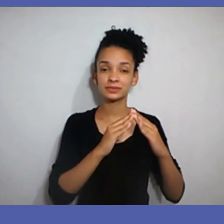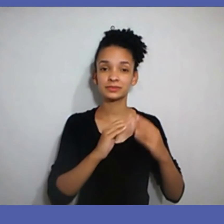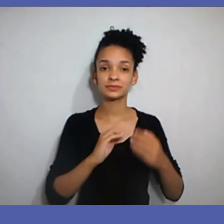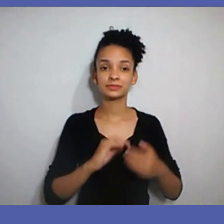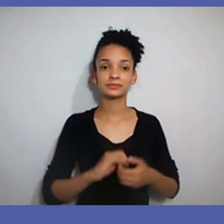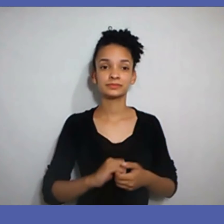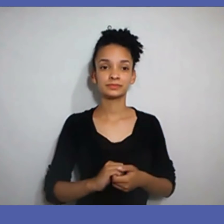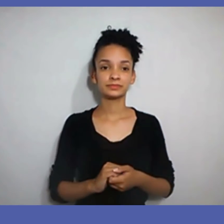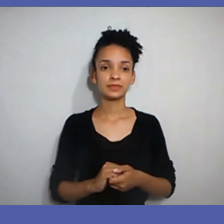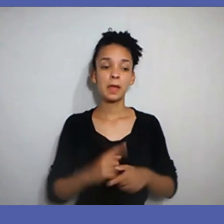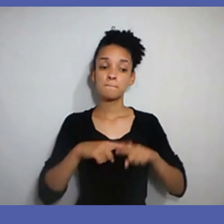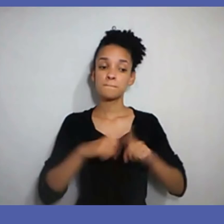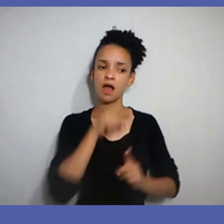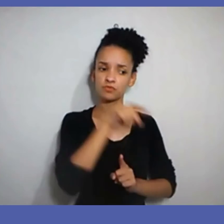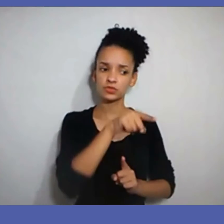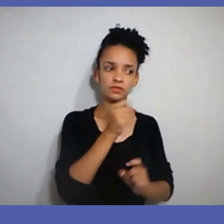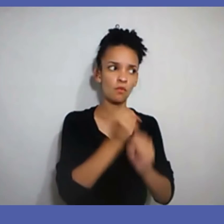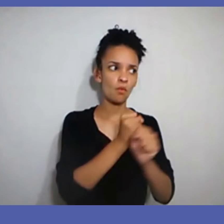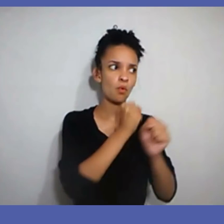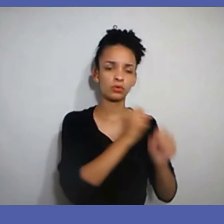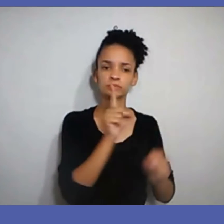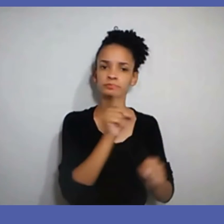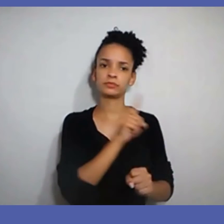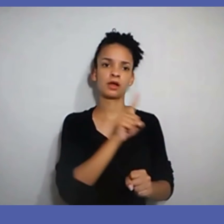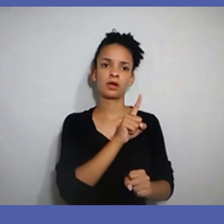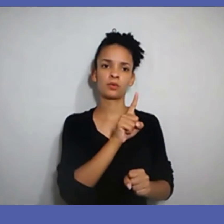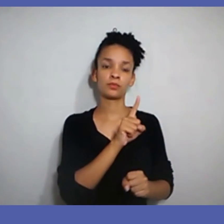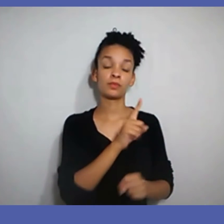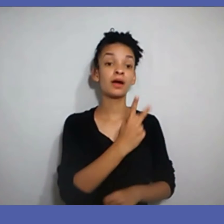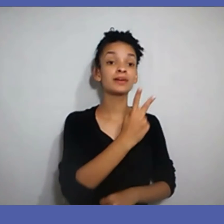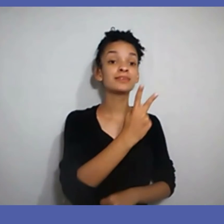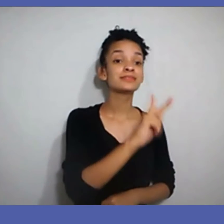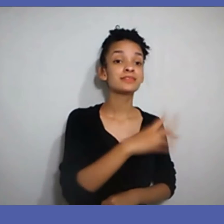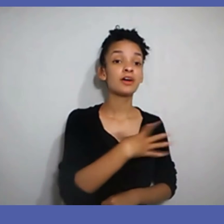vocês sabem que, eu já falei na semana passada que